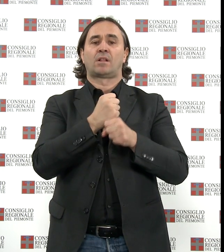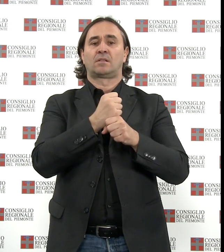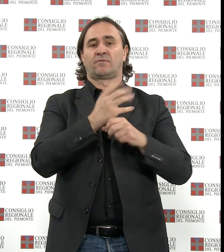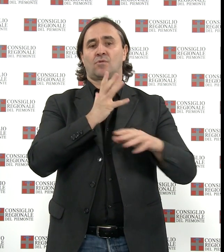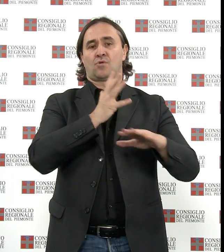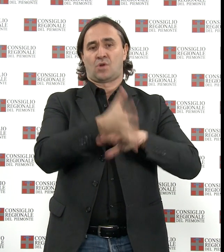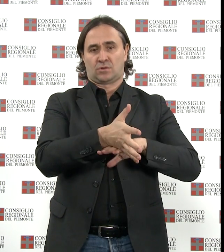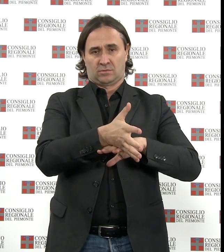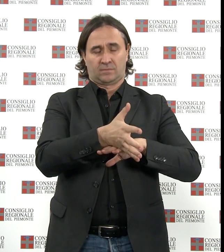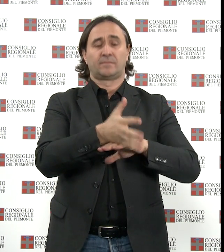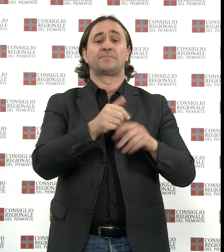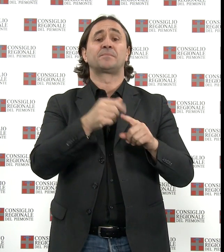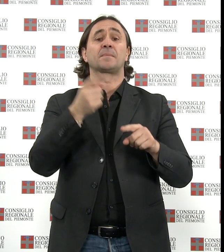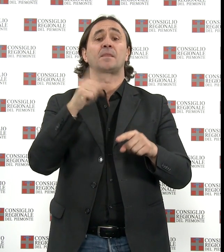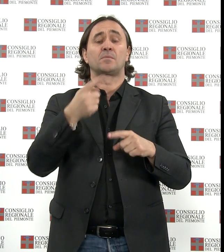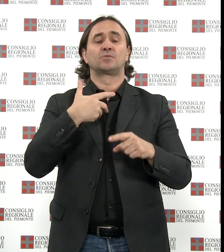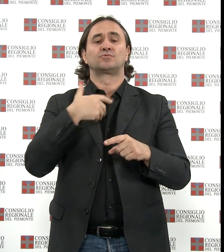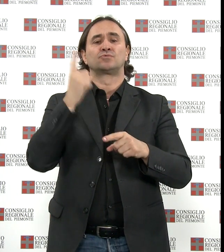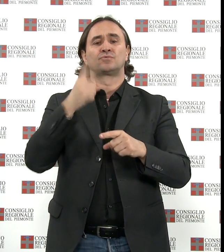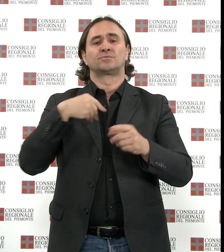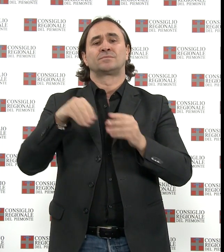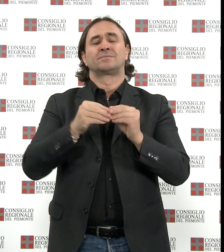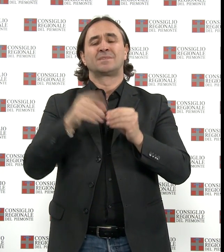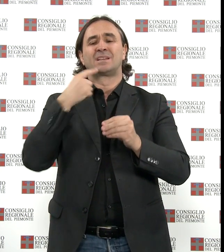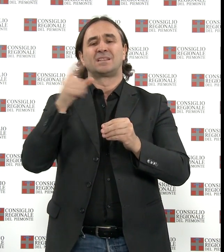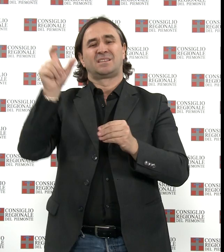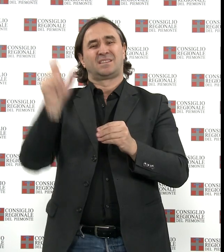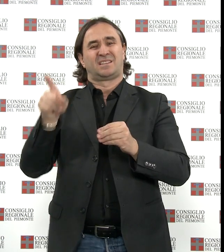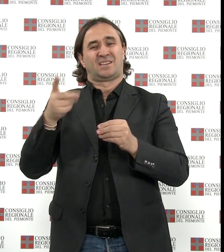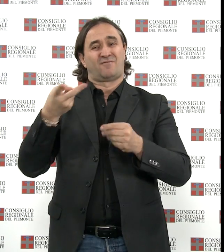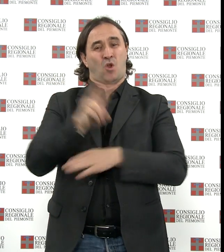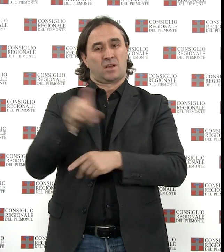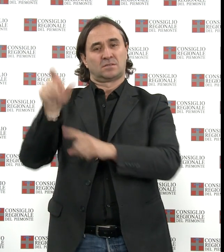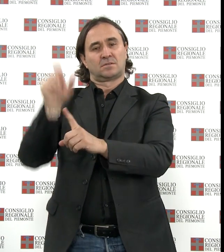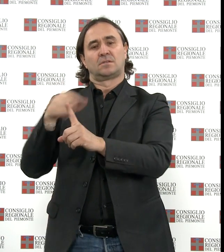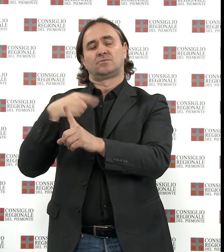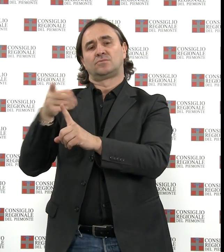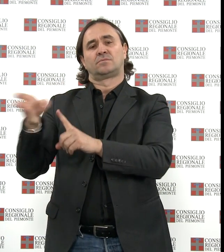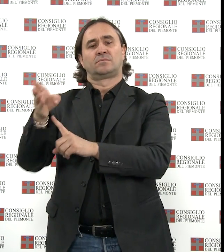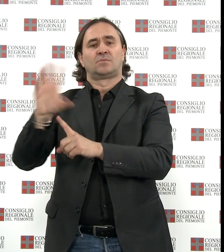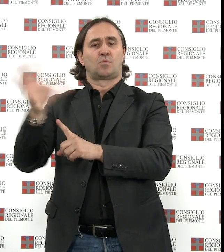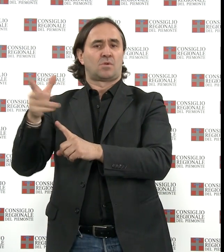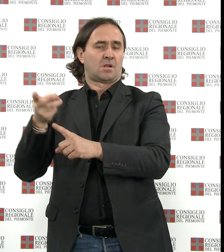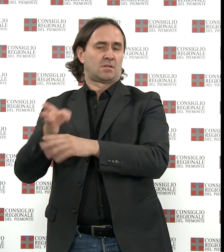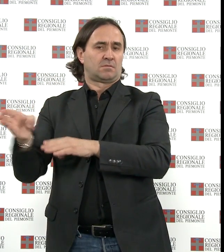donne vittime e la sperimentazione di interventi differenziati per gli autori della violenza.